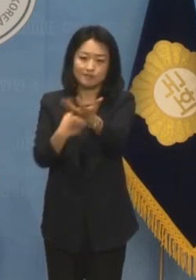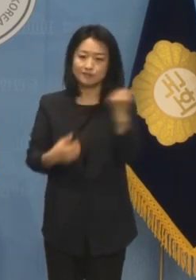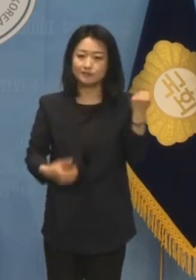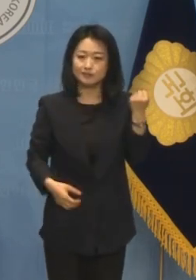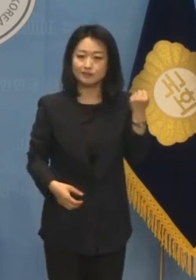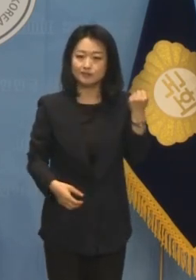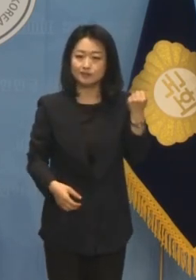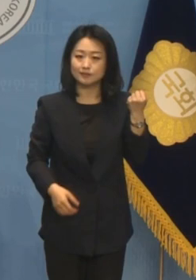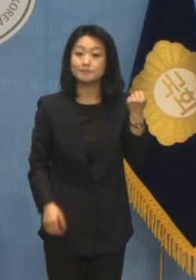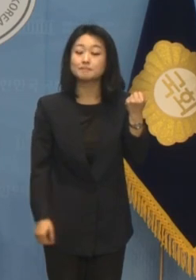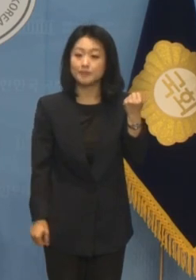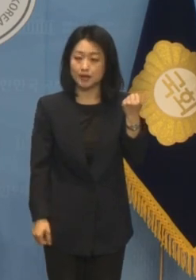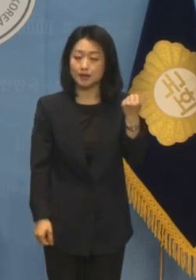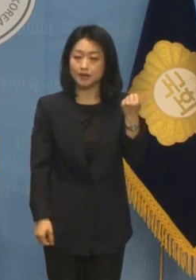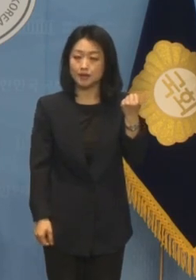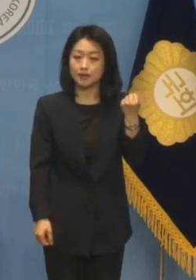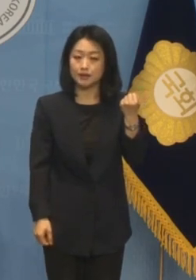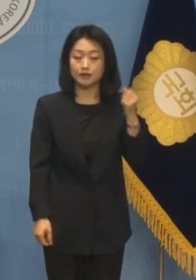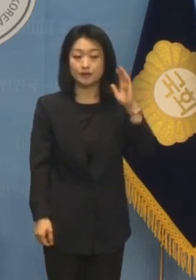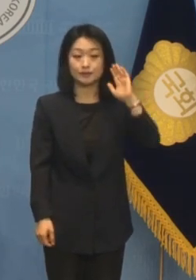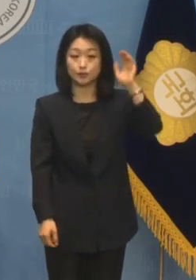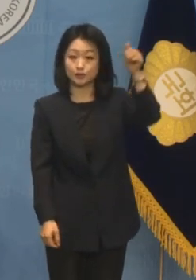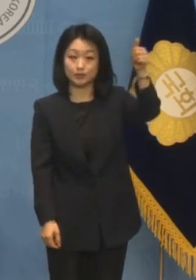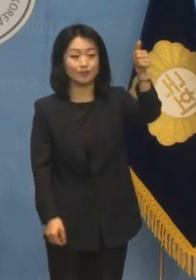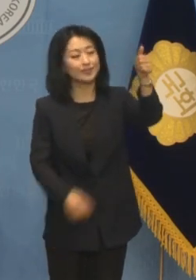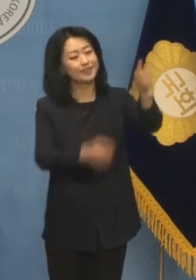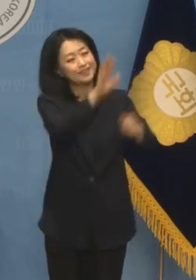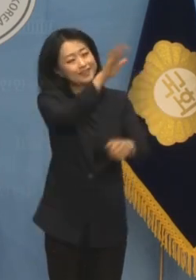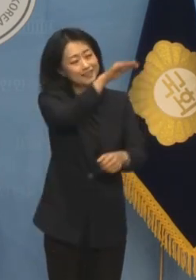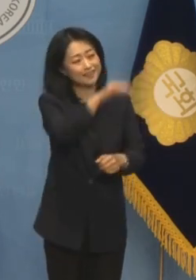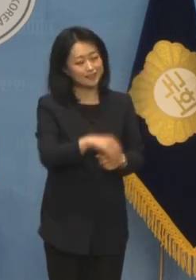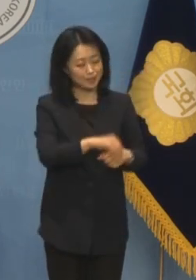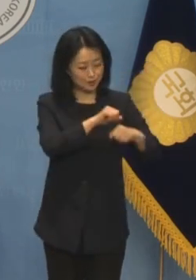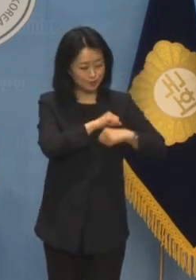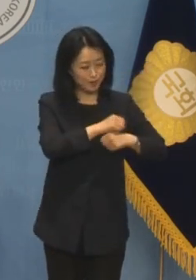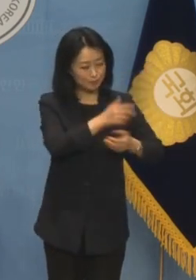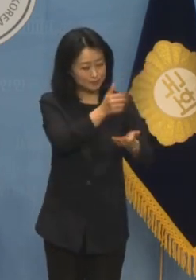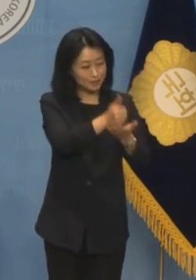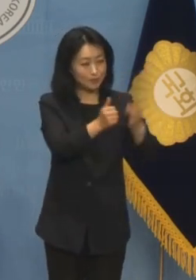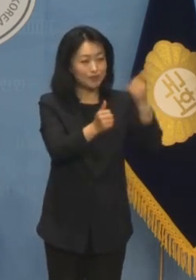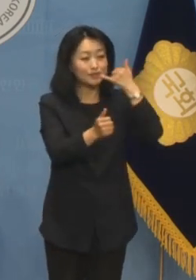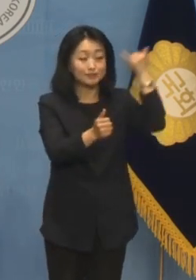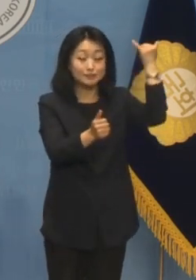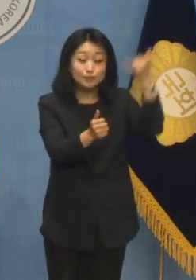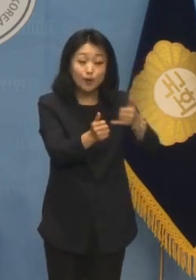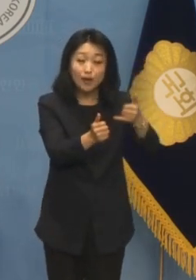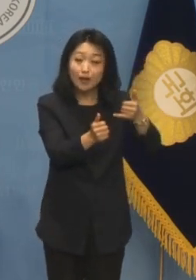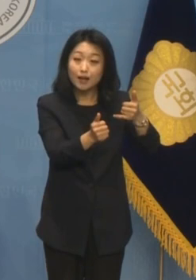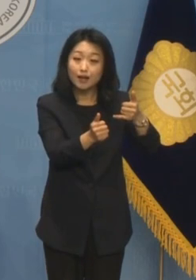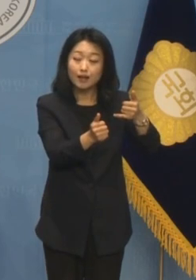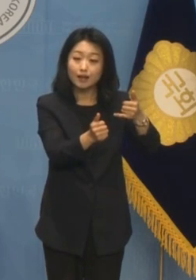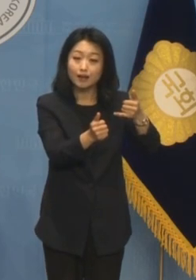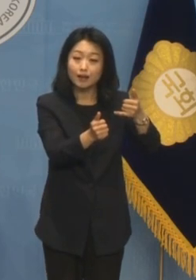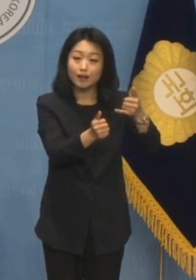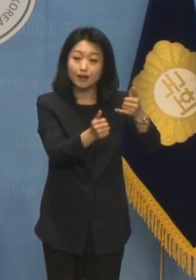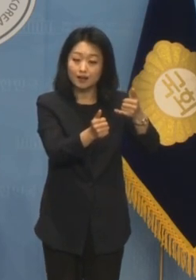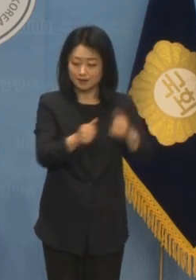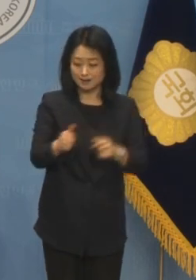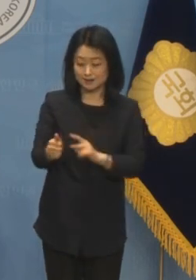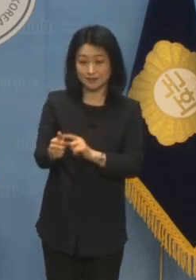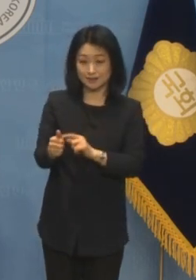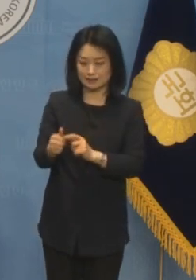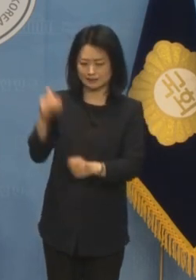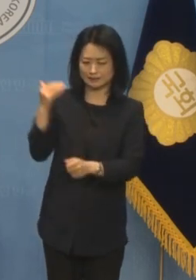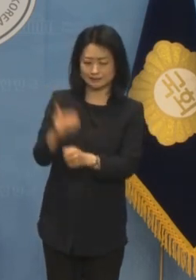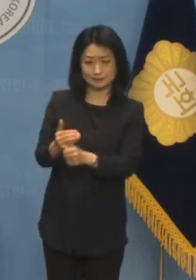갔습니다. 윤석열 대통령이 이종섭 전 장관에게 건 전화가 박정훈 대령의